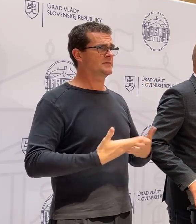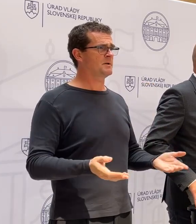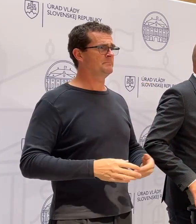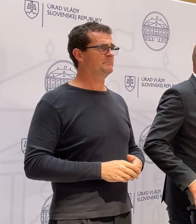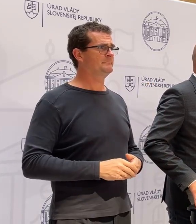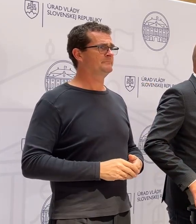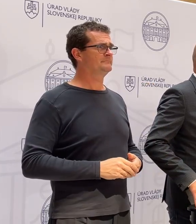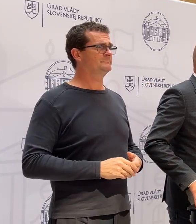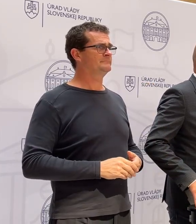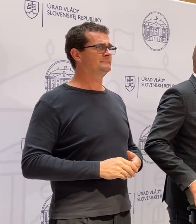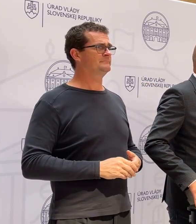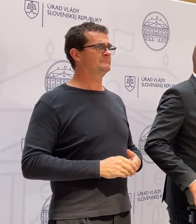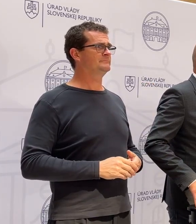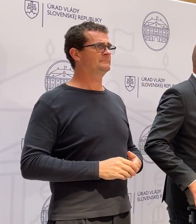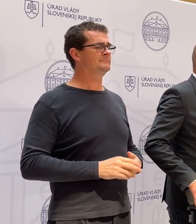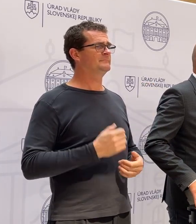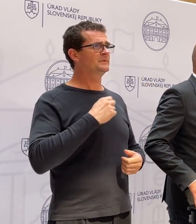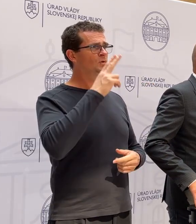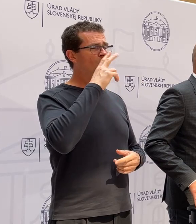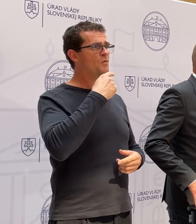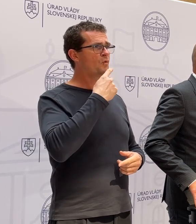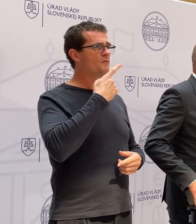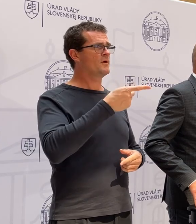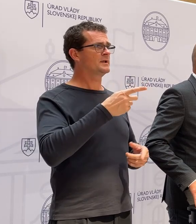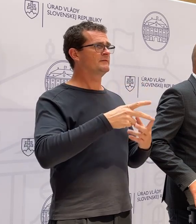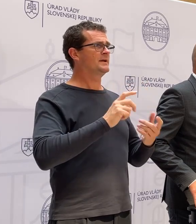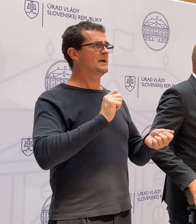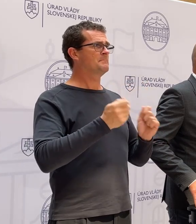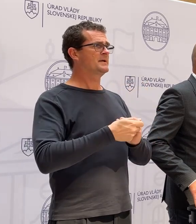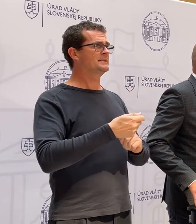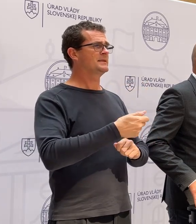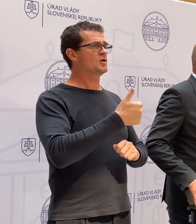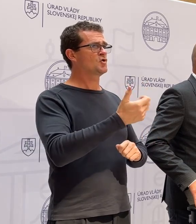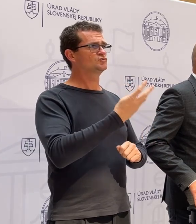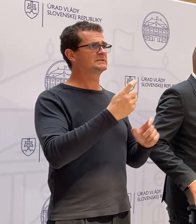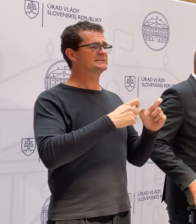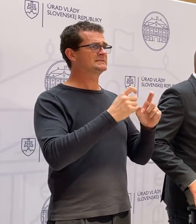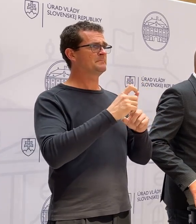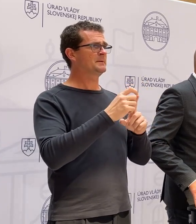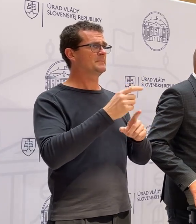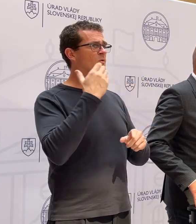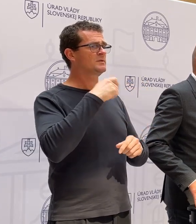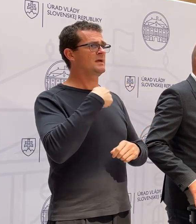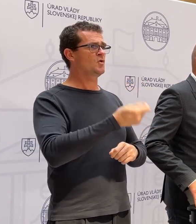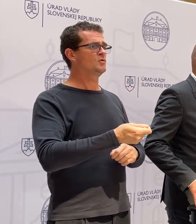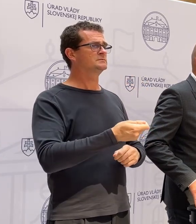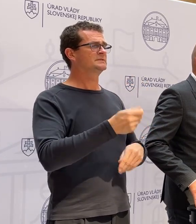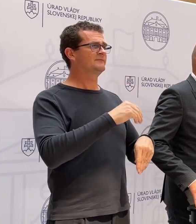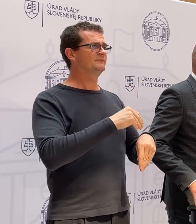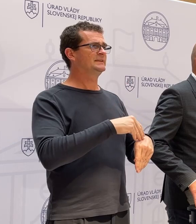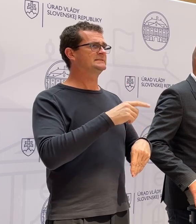až... Technická, prepáčte, vy už ste vraveli, že sa budete viazano zmeniť rok a 4 roky SPPčko a že ľudia budú dostávať nejaké